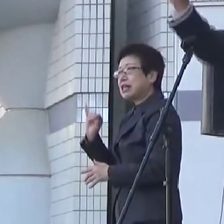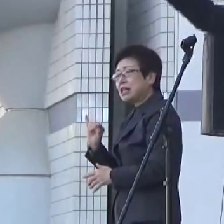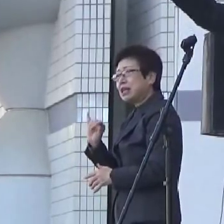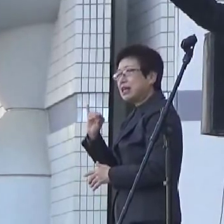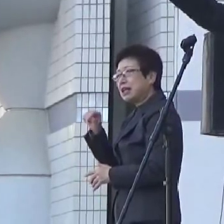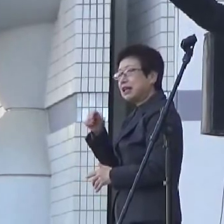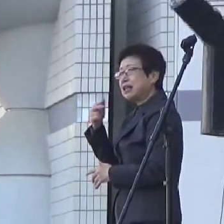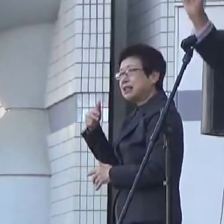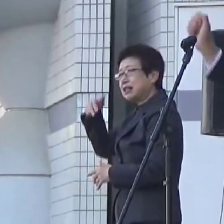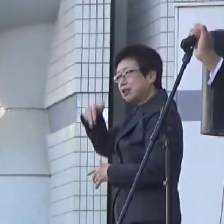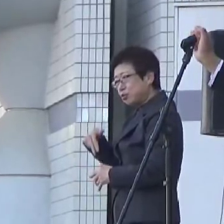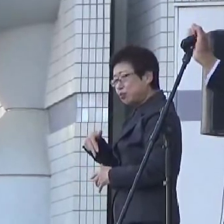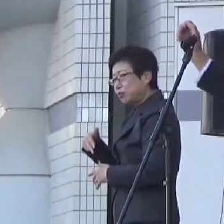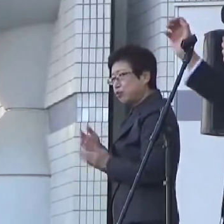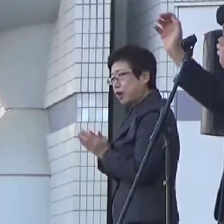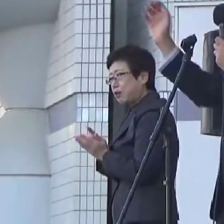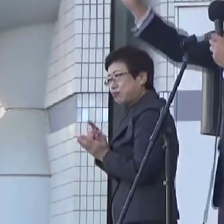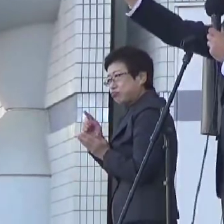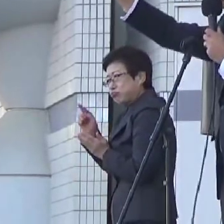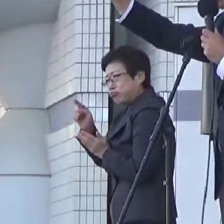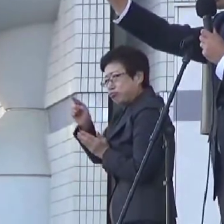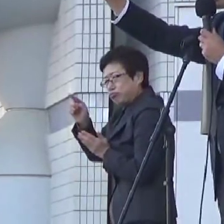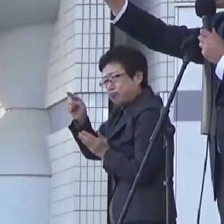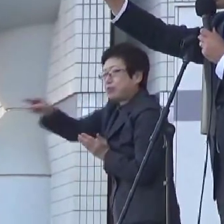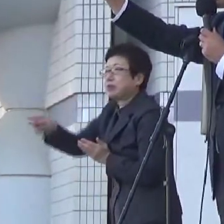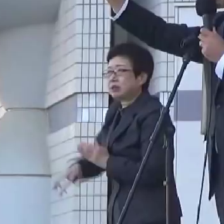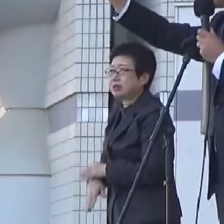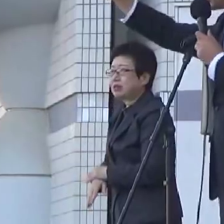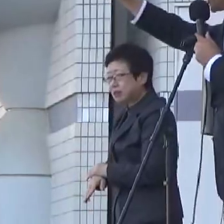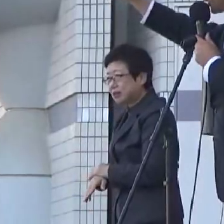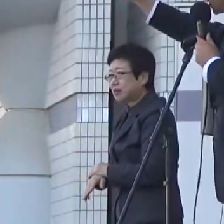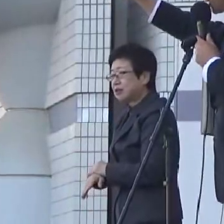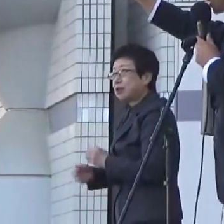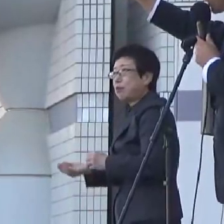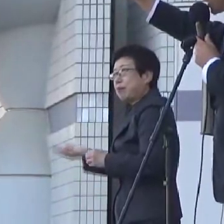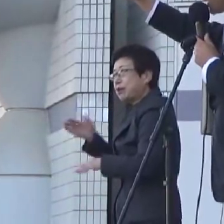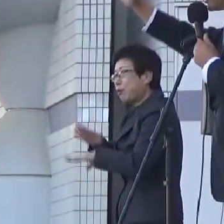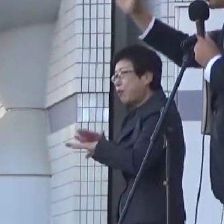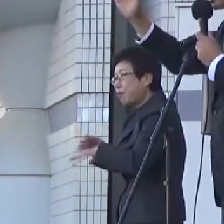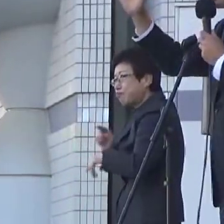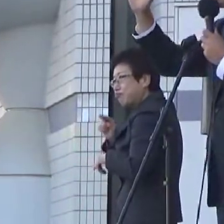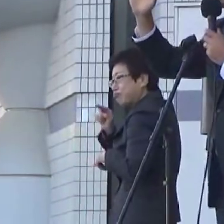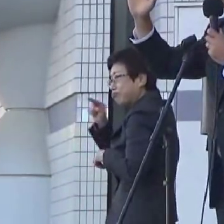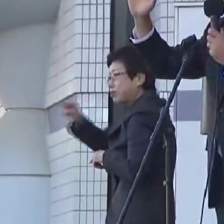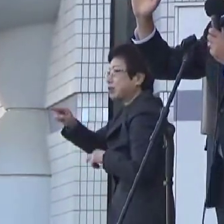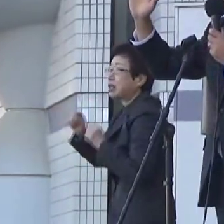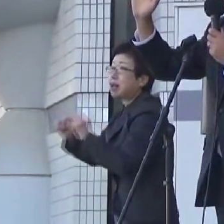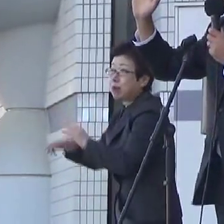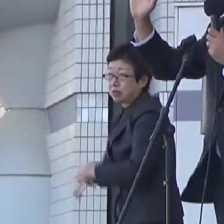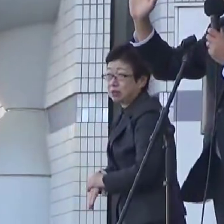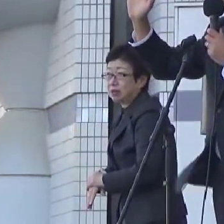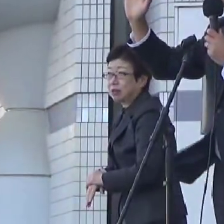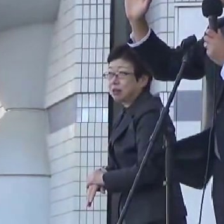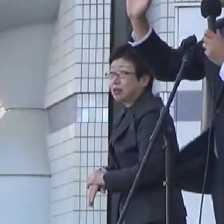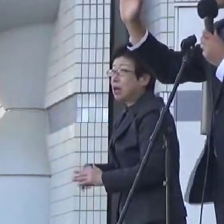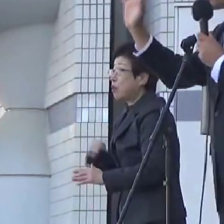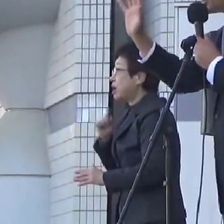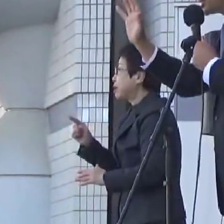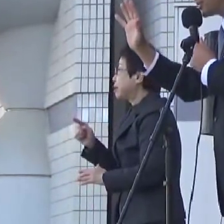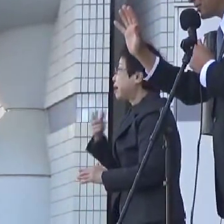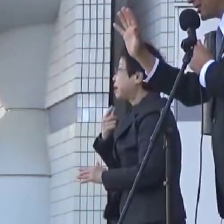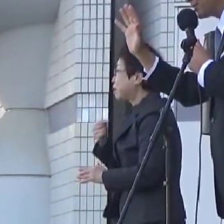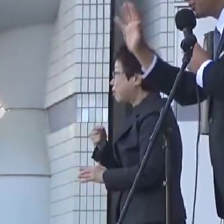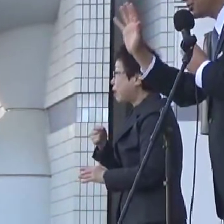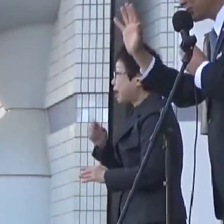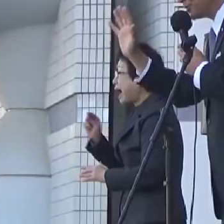でね、迎撃します。PAC-3 でミサイルやります。でもじゃあ、私が言っているの